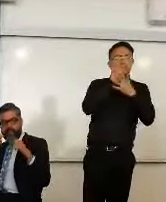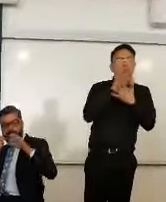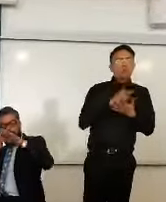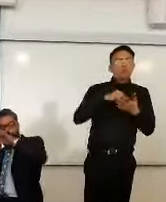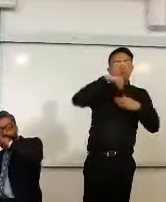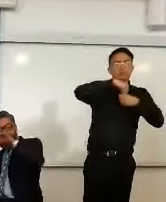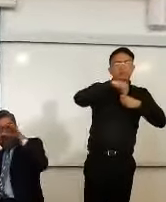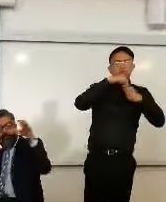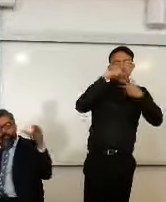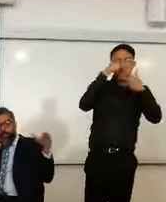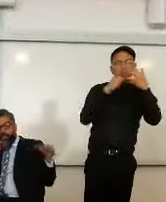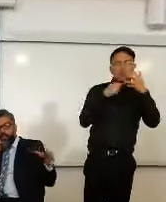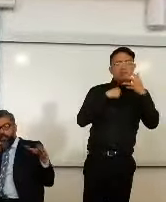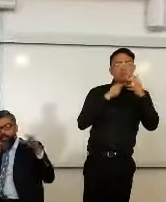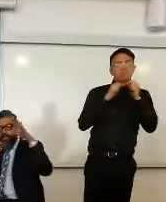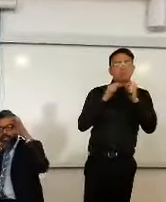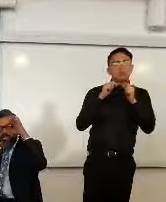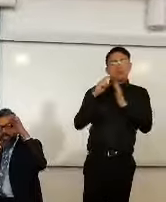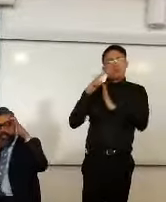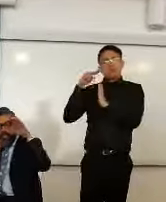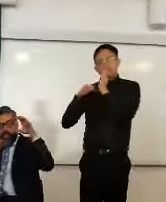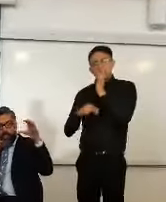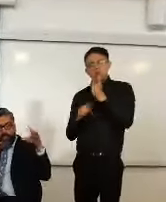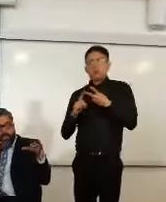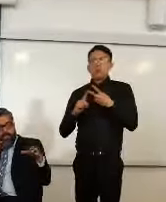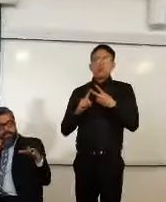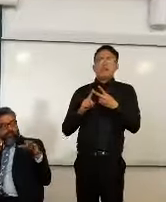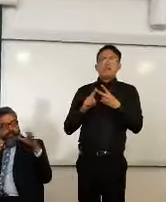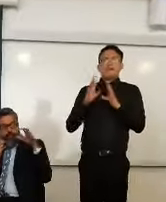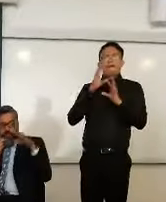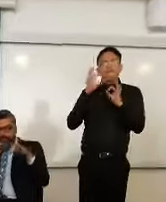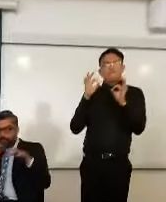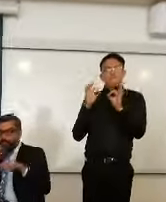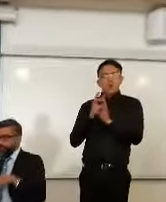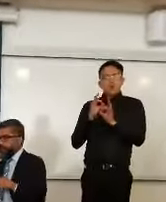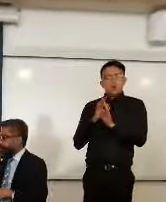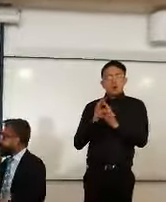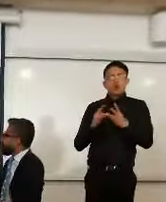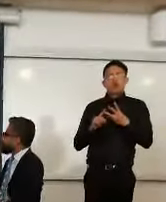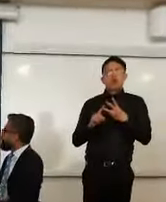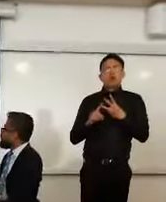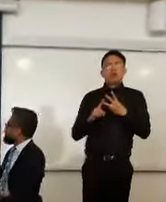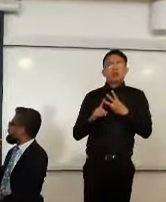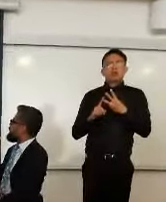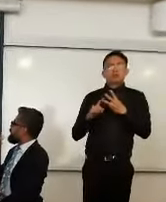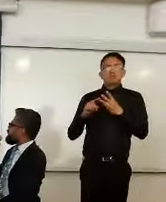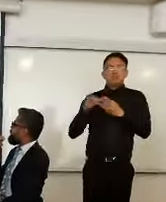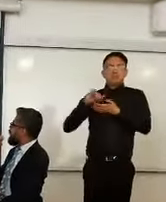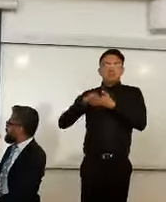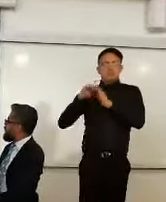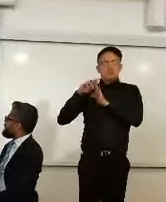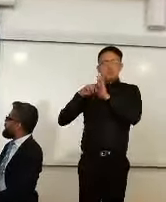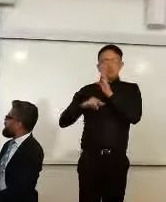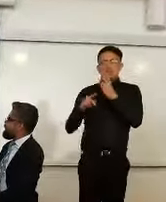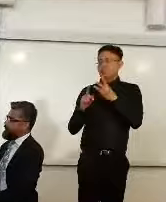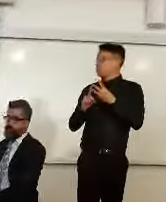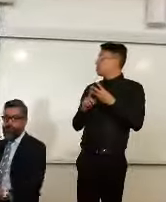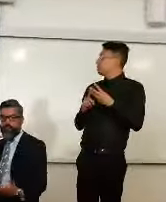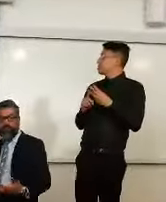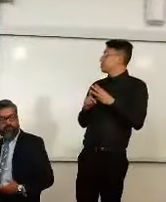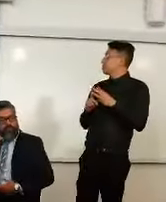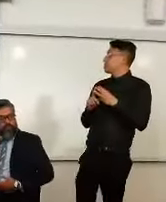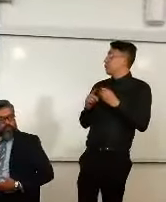elementos que dan el marco de lectura, el enfoque para el cual debe leerse esta resolución, los enfoques,